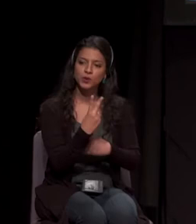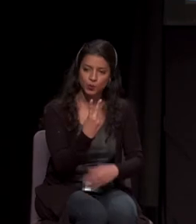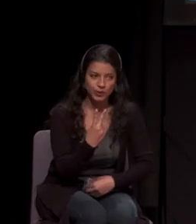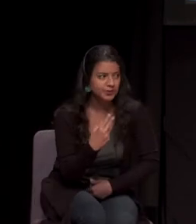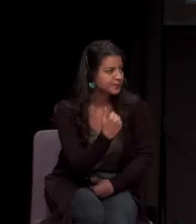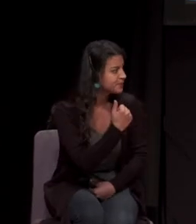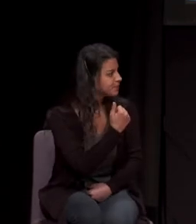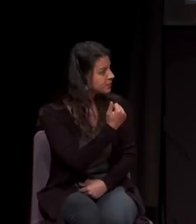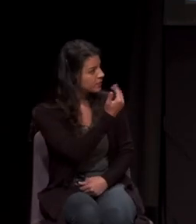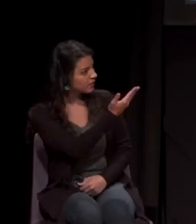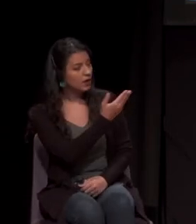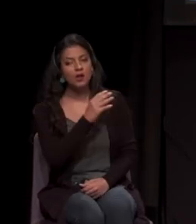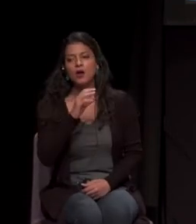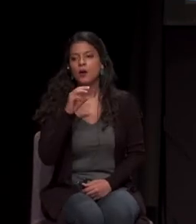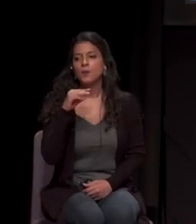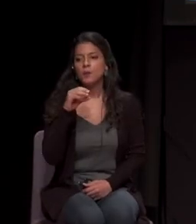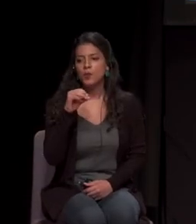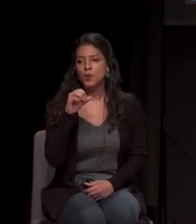uma delas